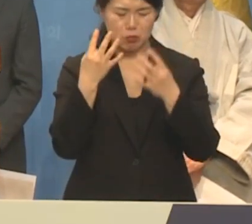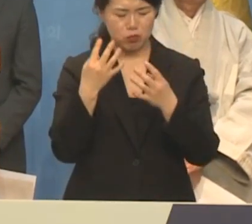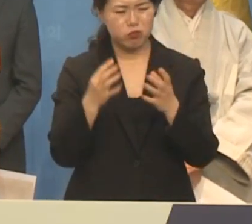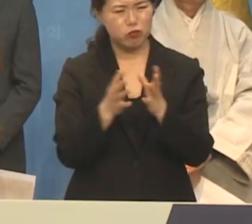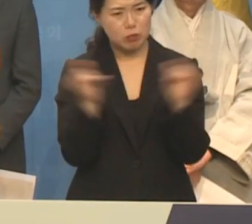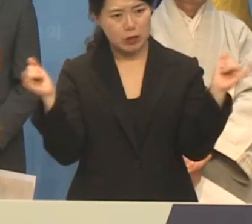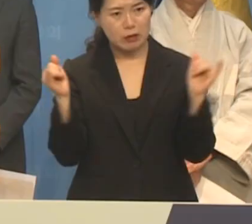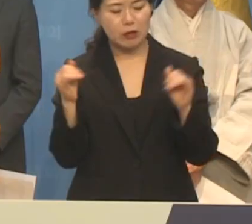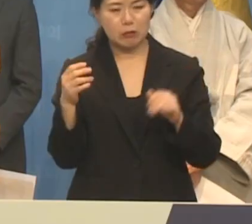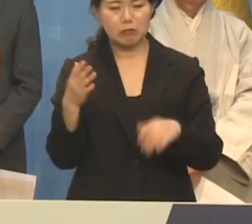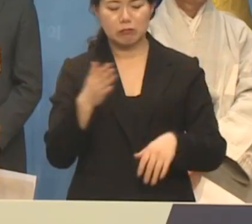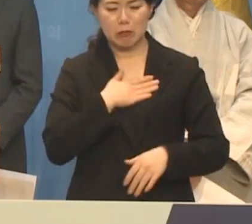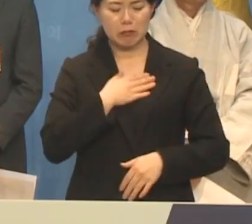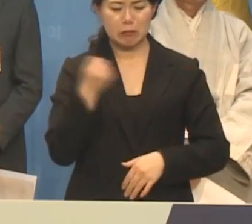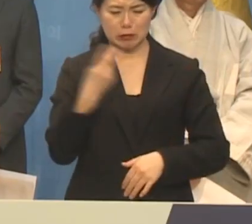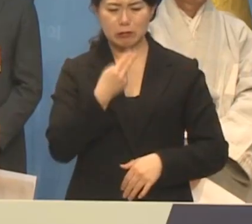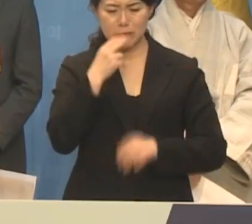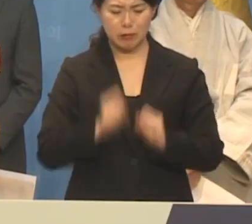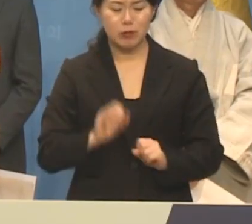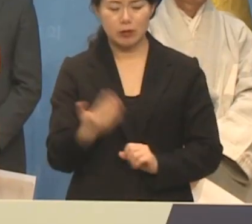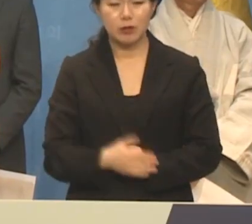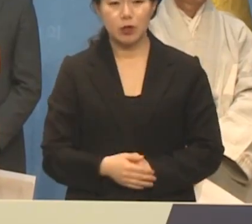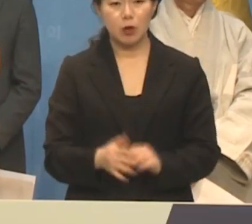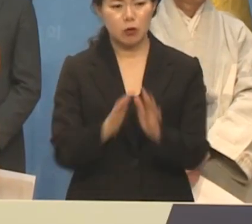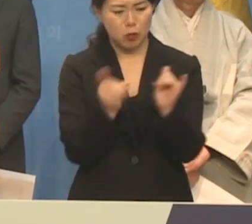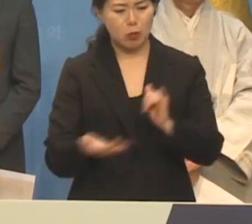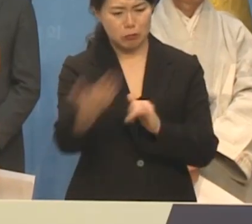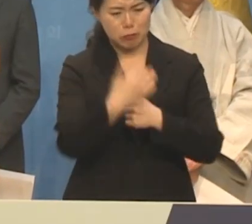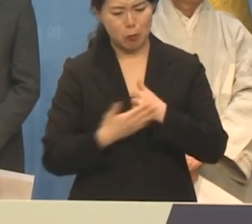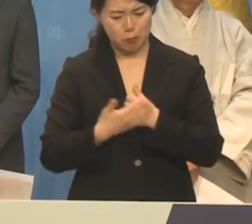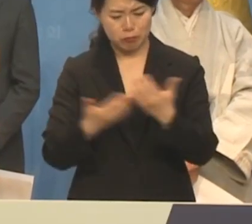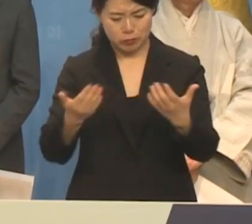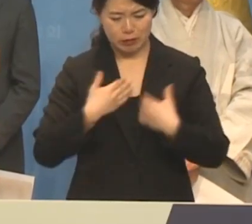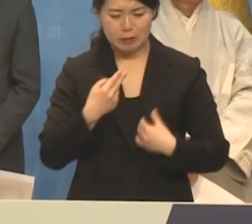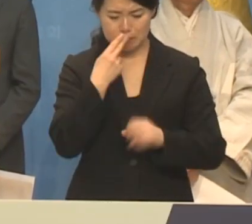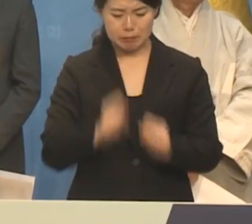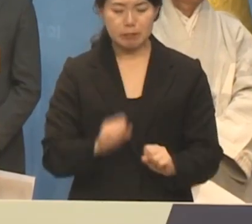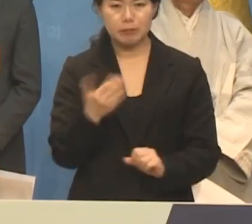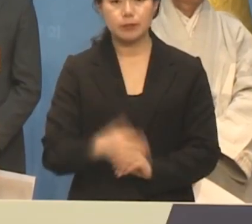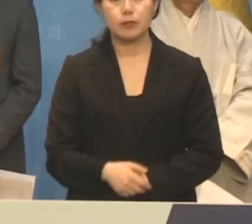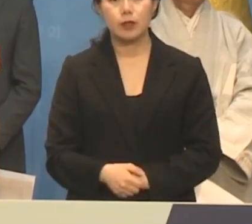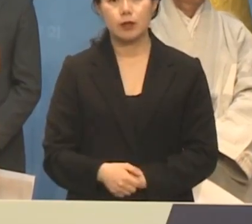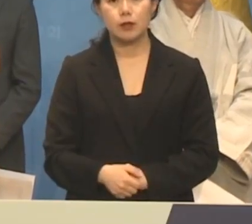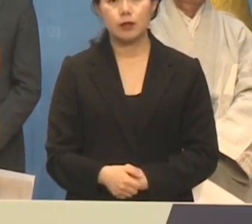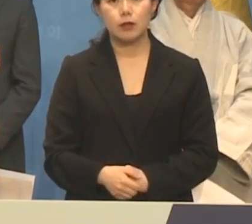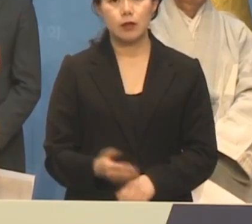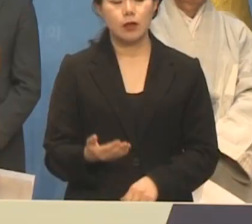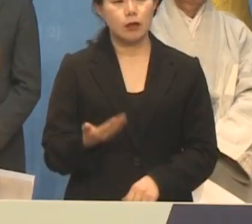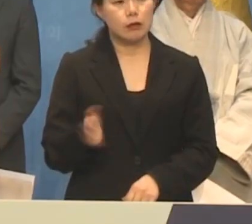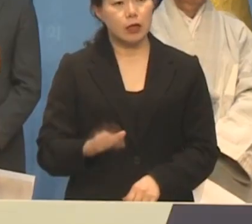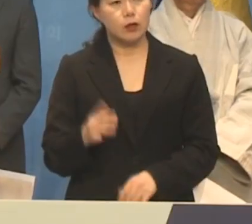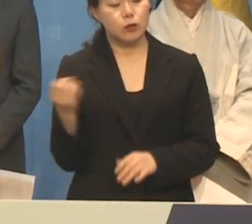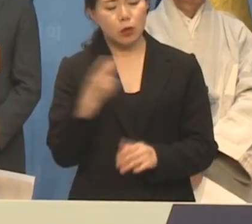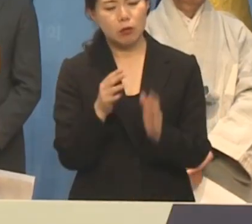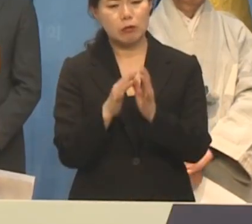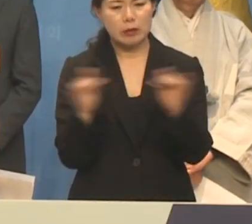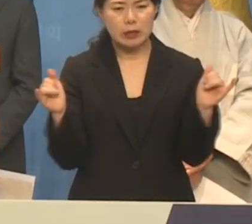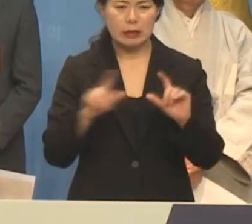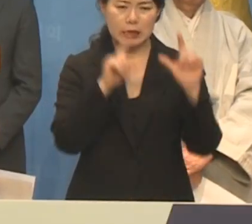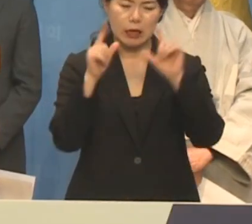들고 일어나서 살려주더만요. 국민들 덕분에 살아나왔어요. 그랬으니 또 국민들이 살기가 퍽퍽하고